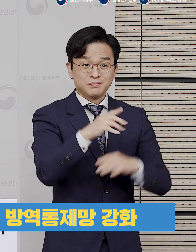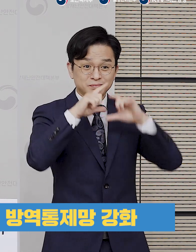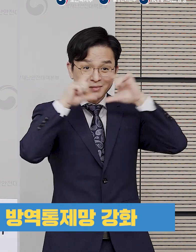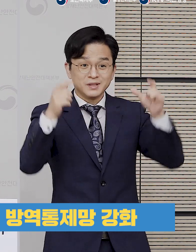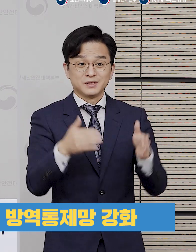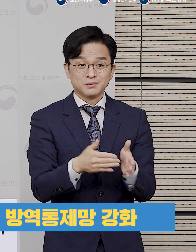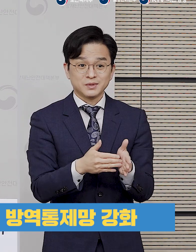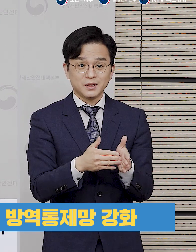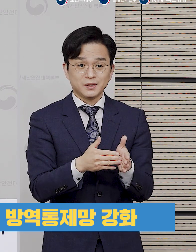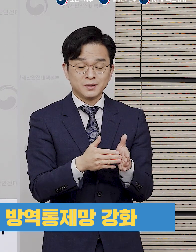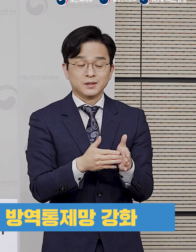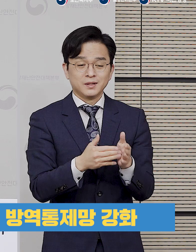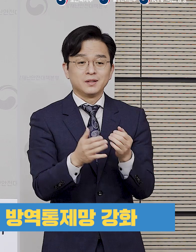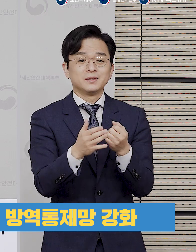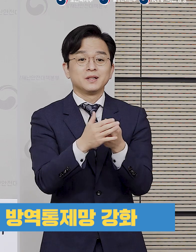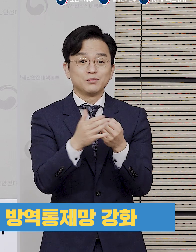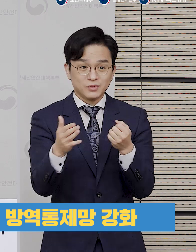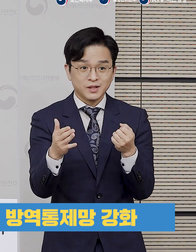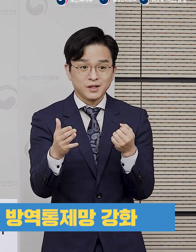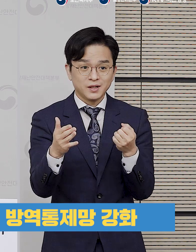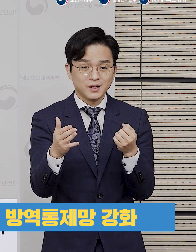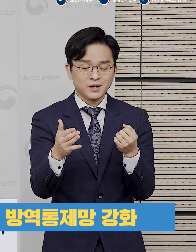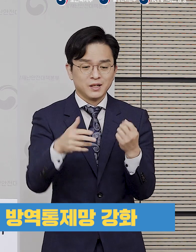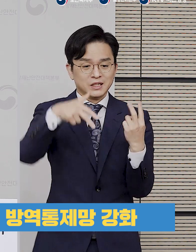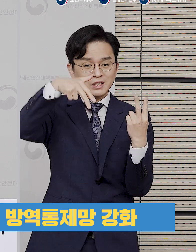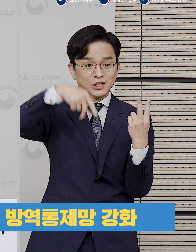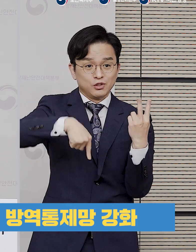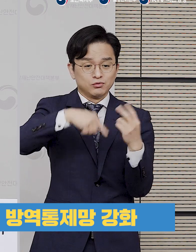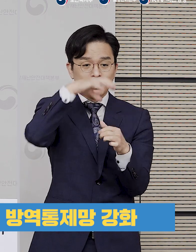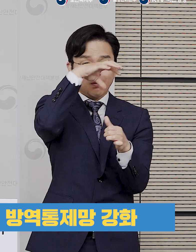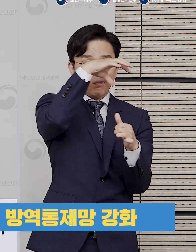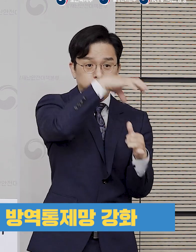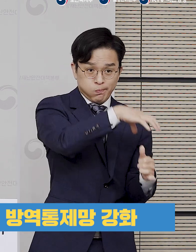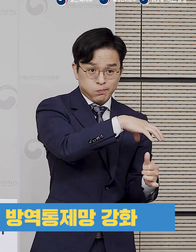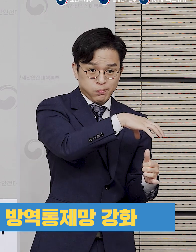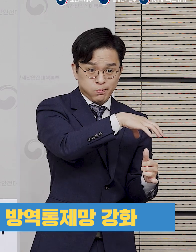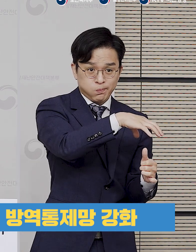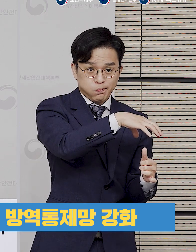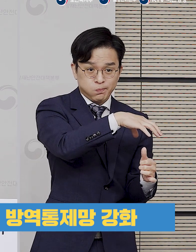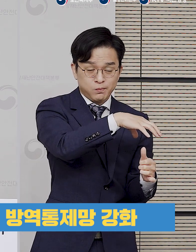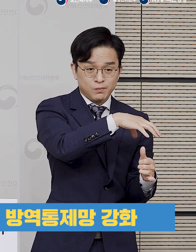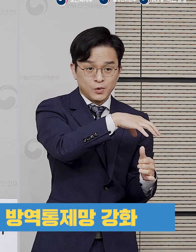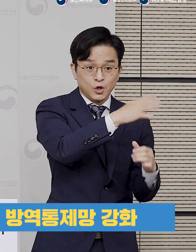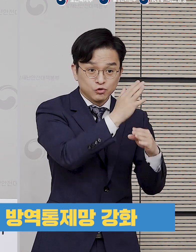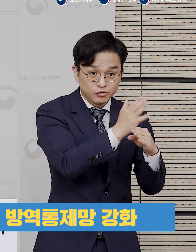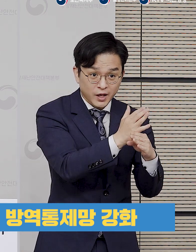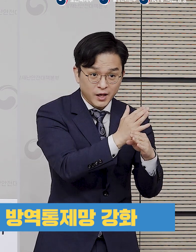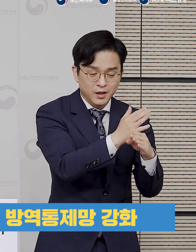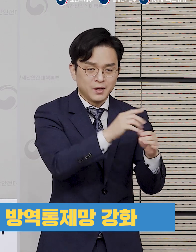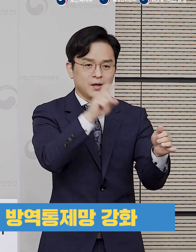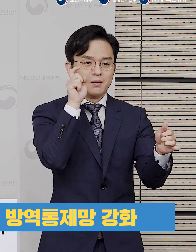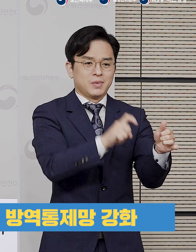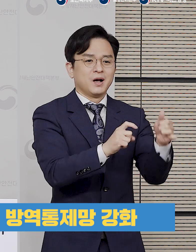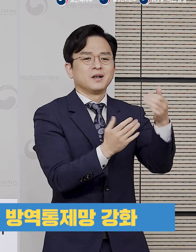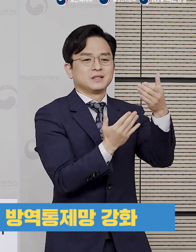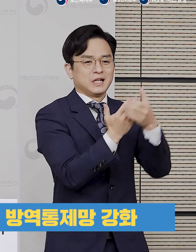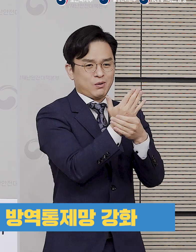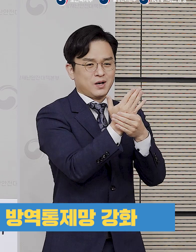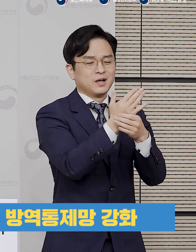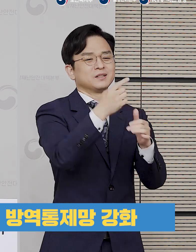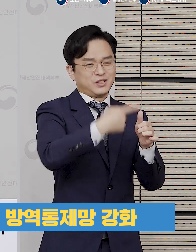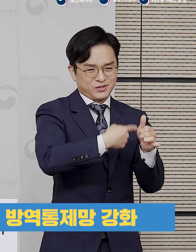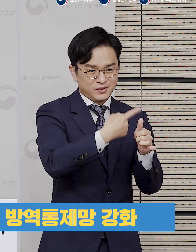이에 따라서 4월 1일 이후 입국한 사람들은 2주간 격리 과정에서 확진자가 나타날 경우